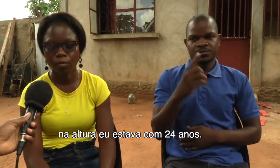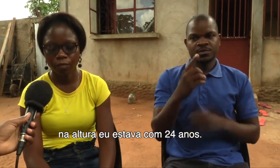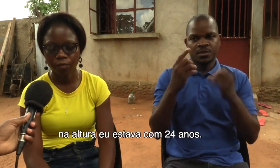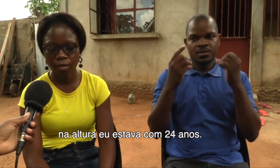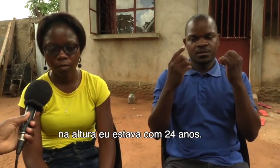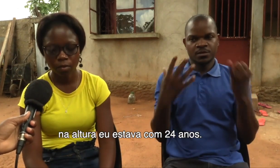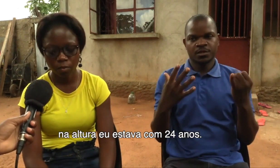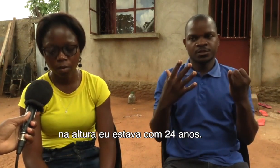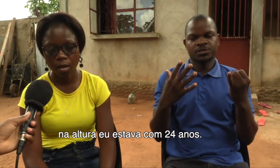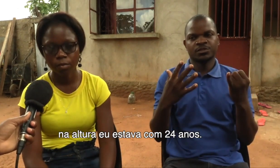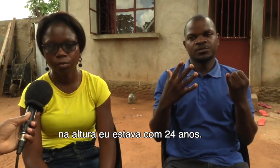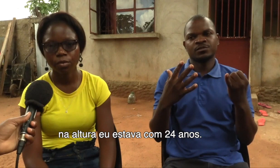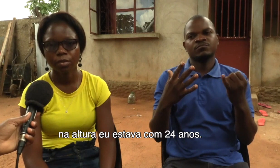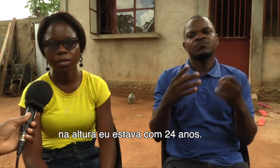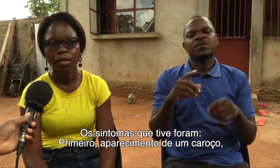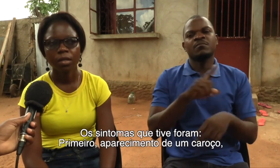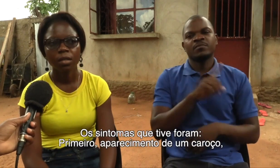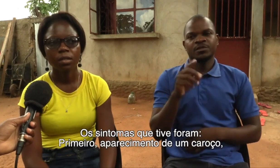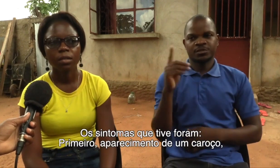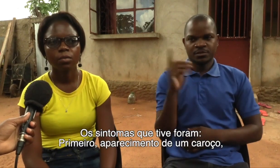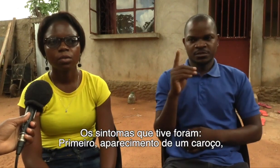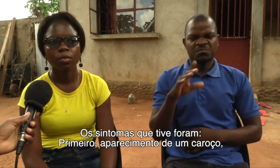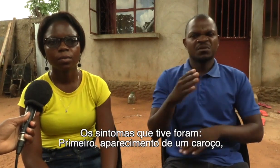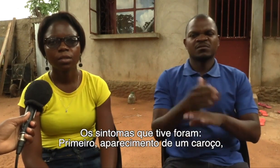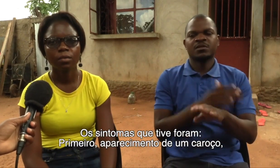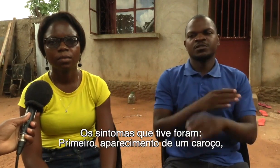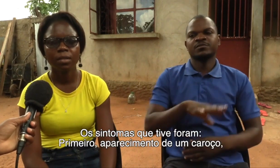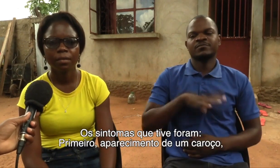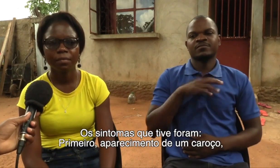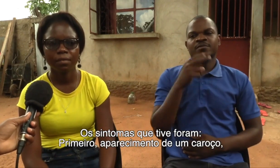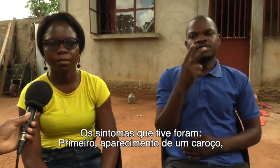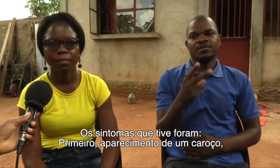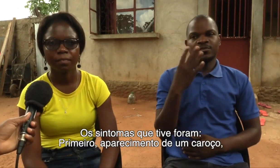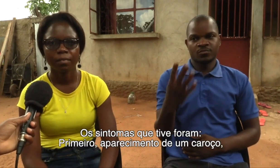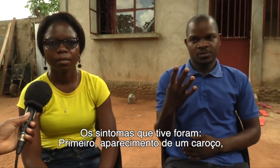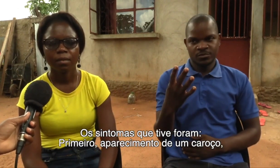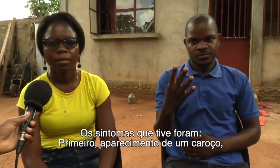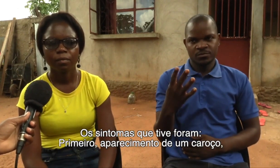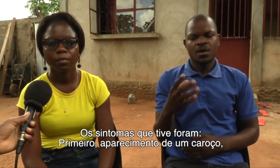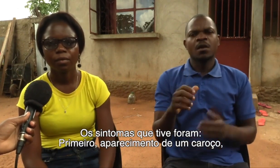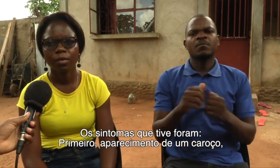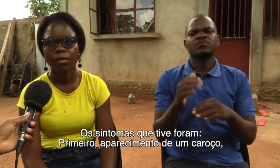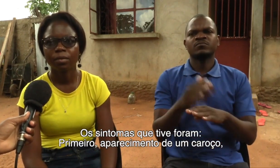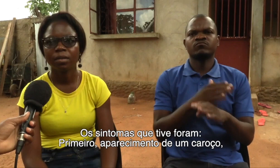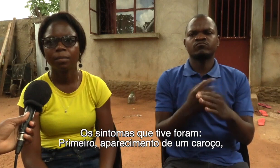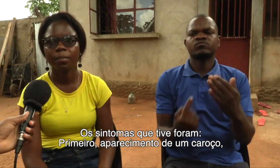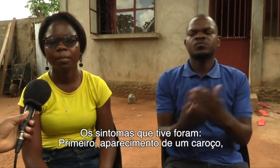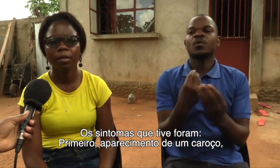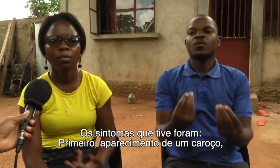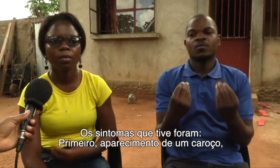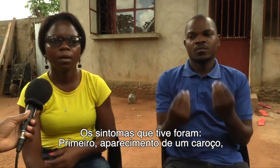com 24 anos. E os sintomas que eu tive foram,